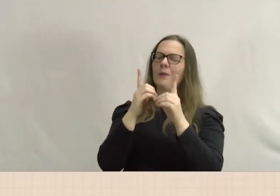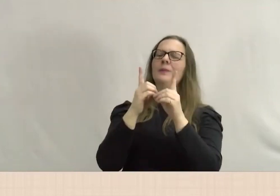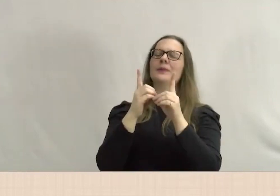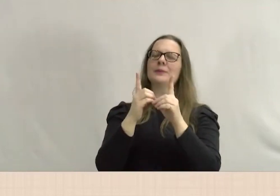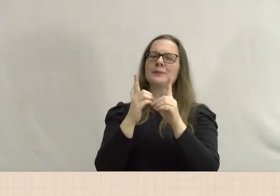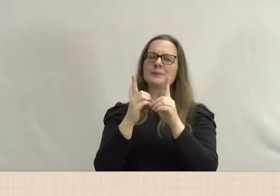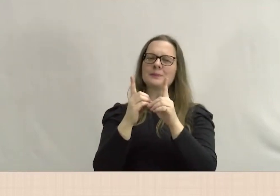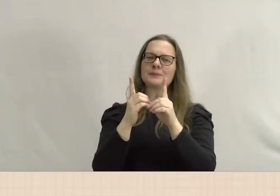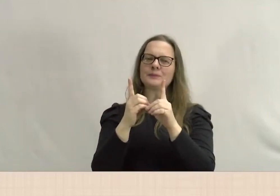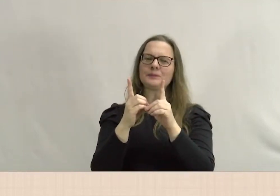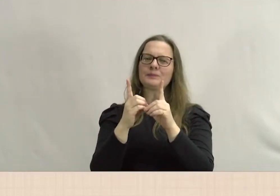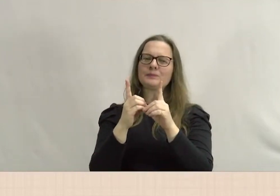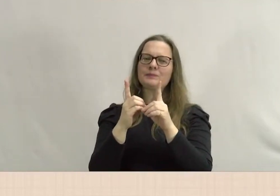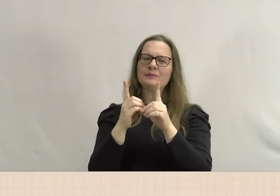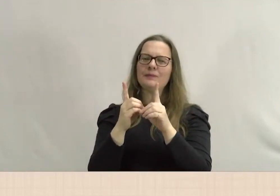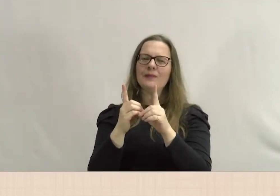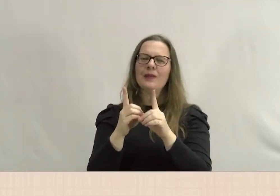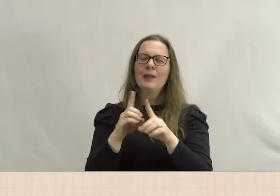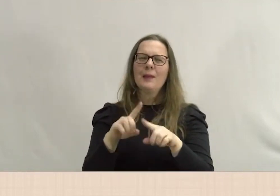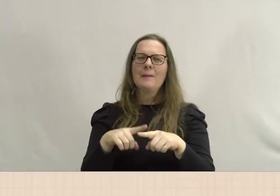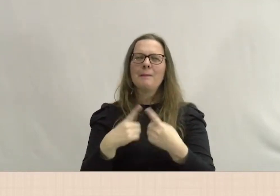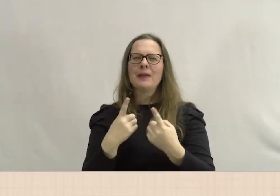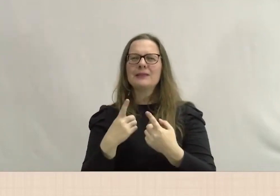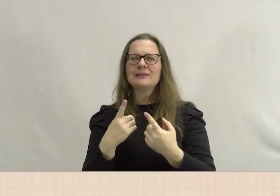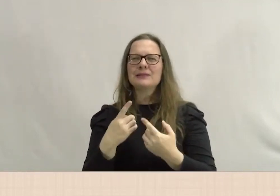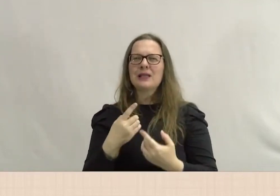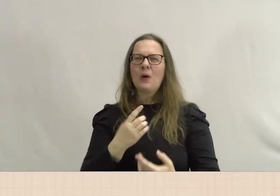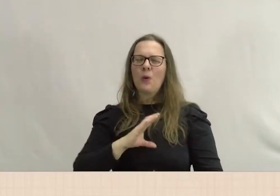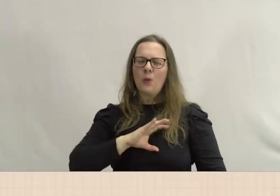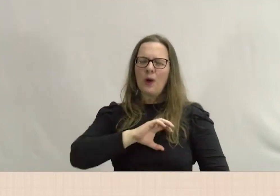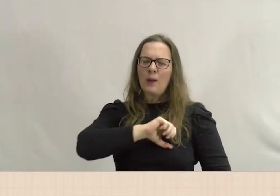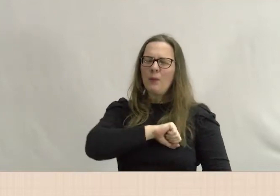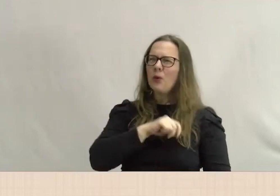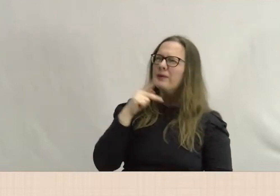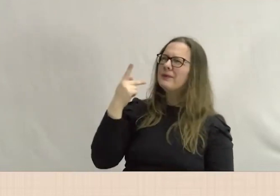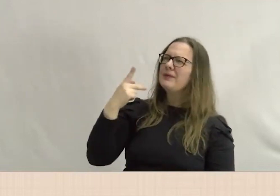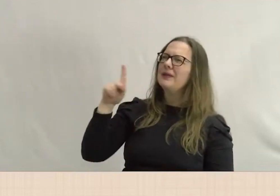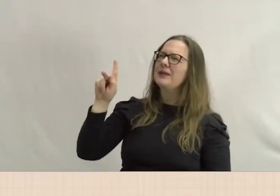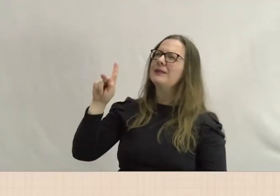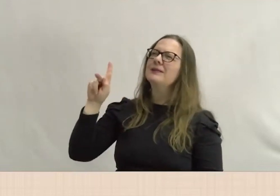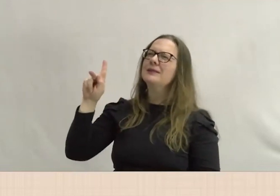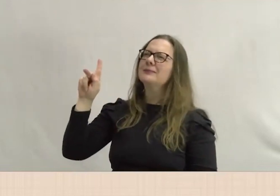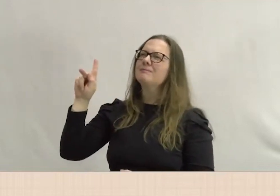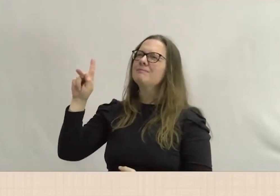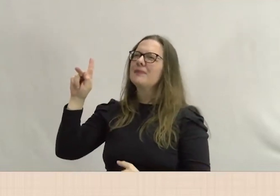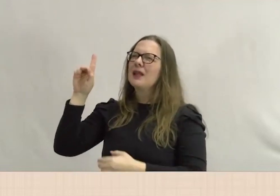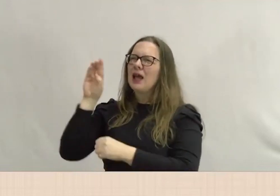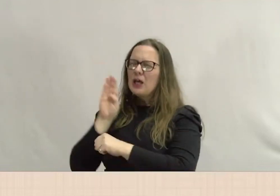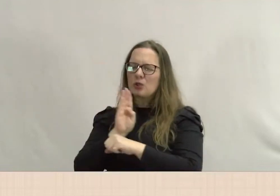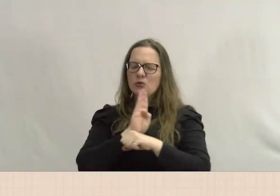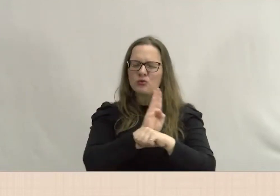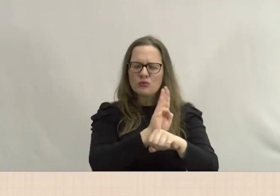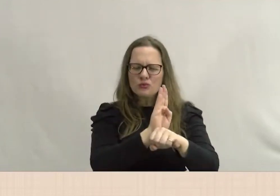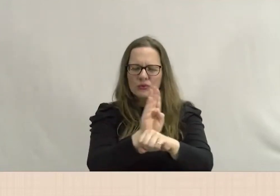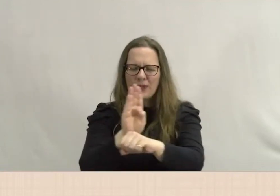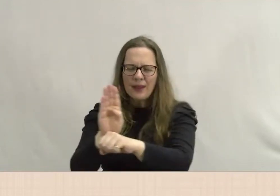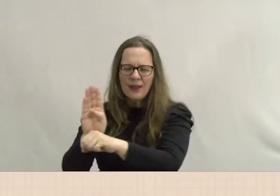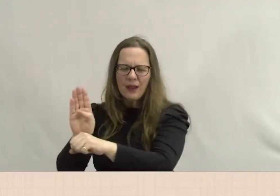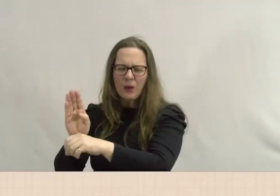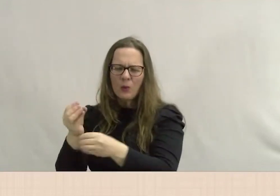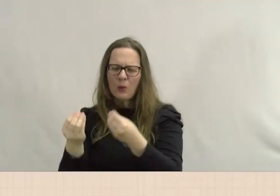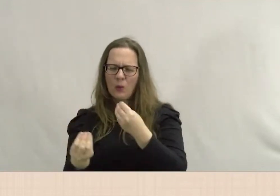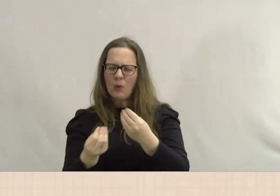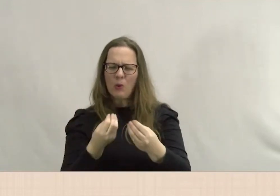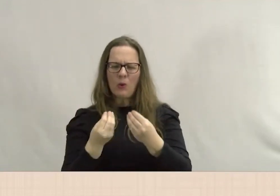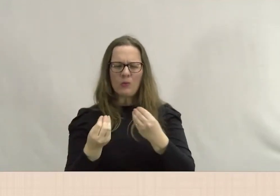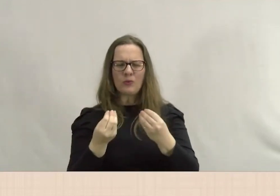Mas a intenção de Deus nos suprir com o seu amor é para nós podermos lidar uns com os outros aqui,